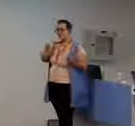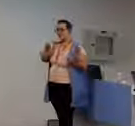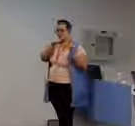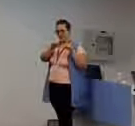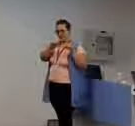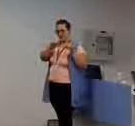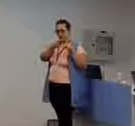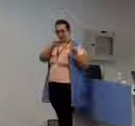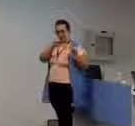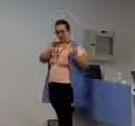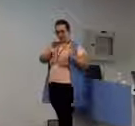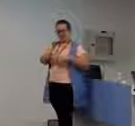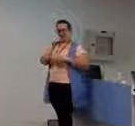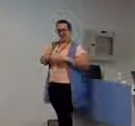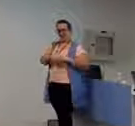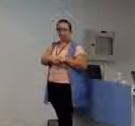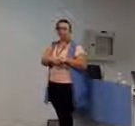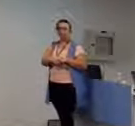aí.